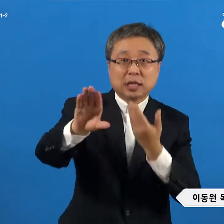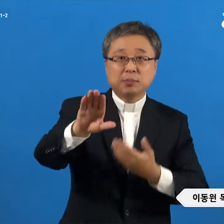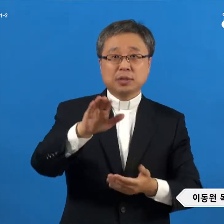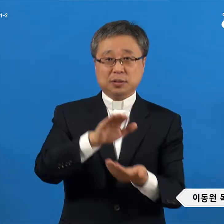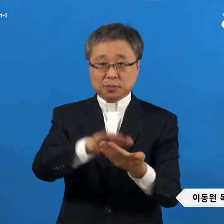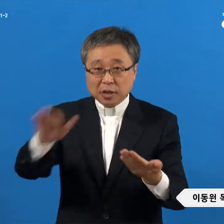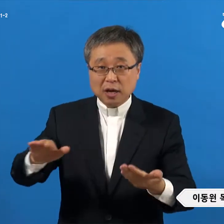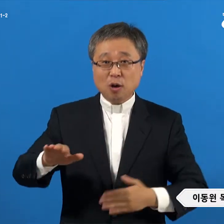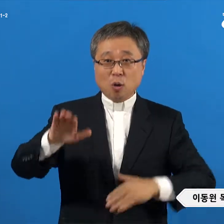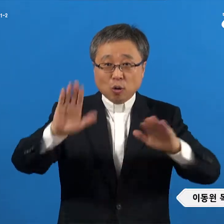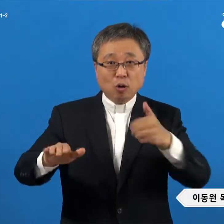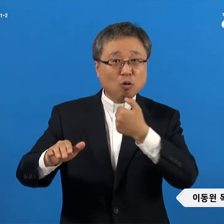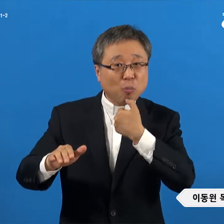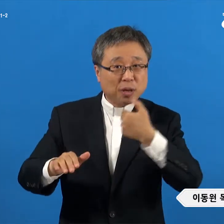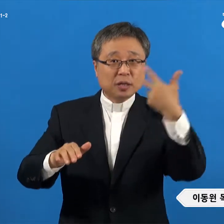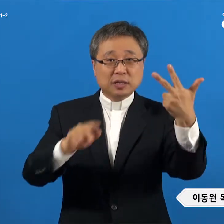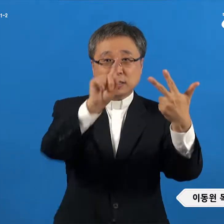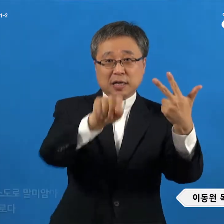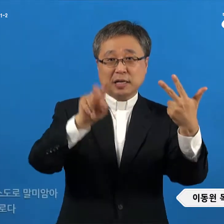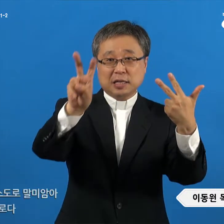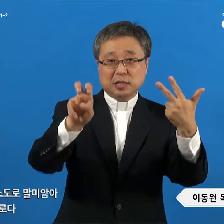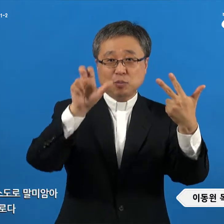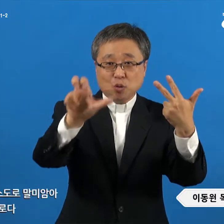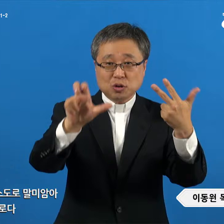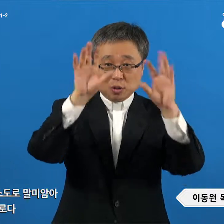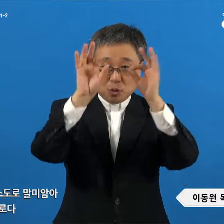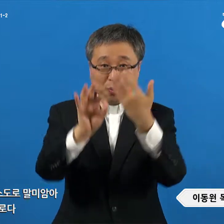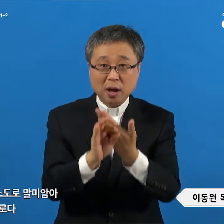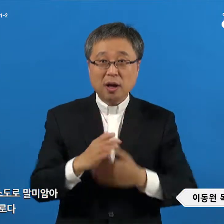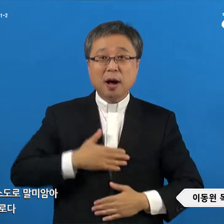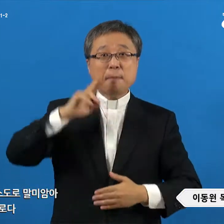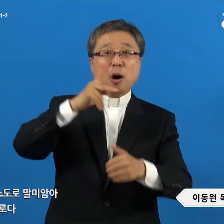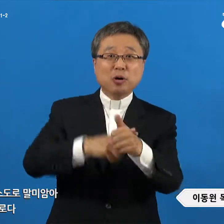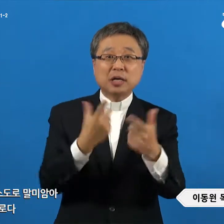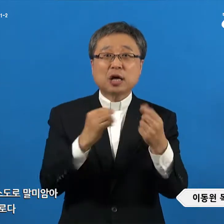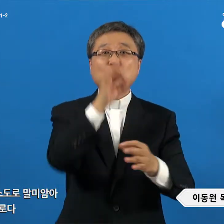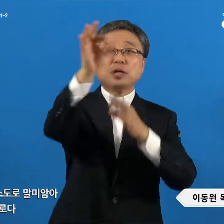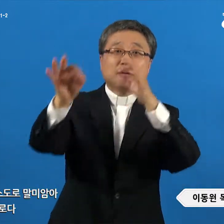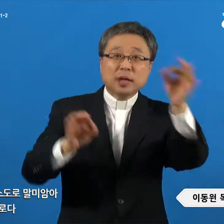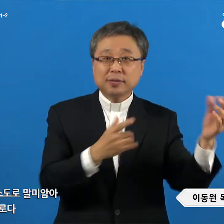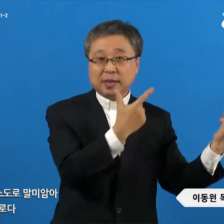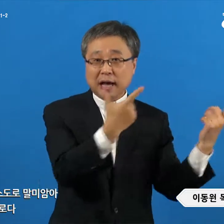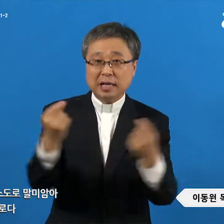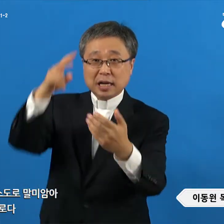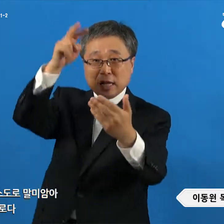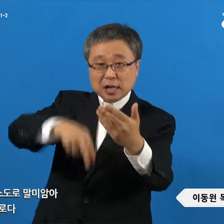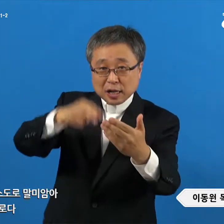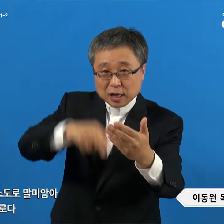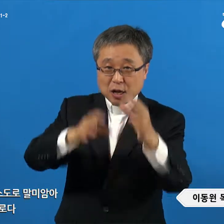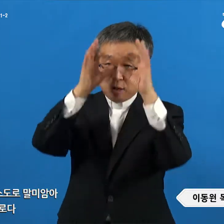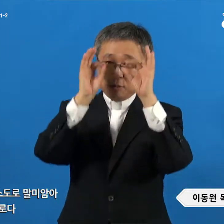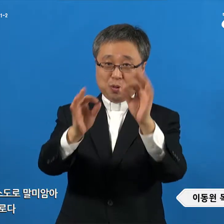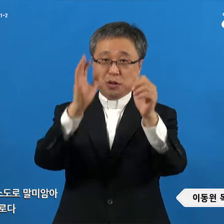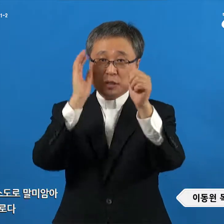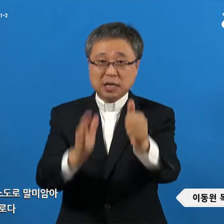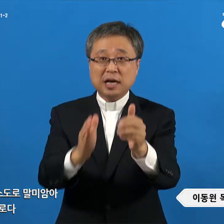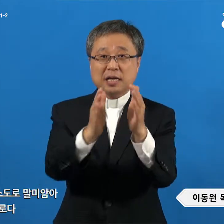여기 로마서 7장 25절에서 바울은 이렇게 외칩니다. 다 같이 한번 읽어보세요. 로마서 7장 25절 시작. 우리